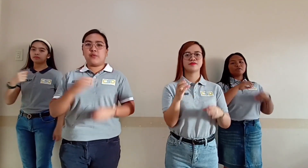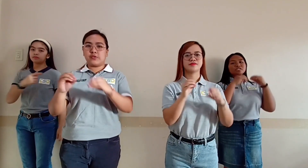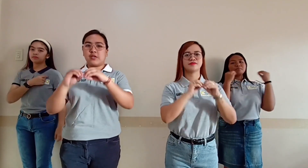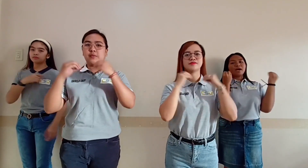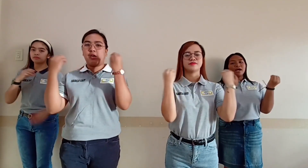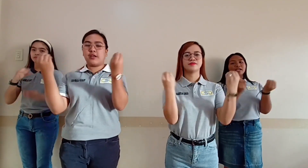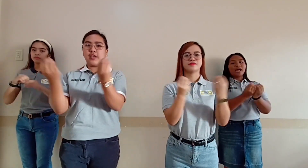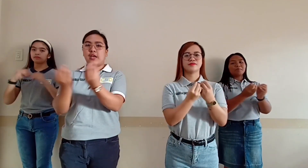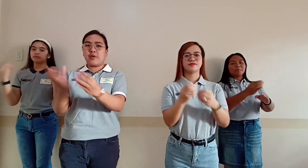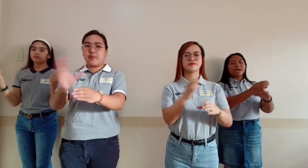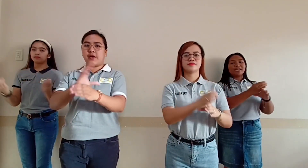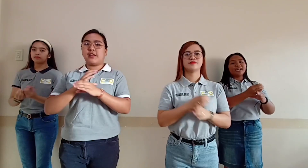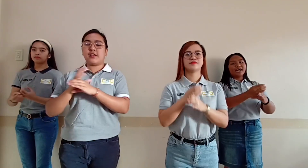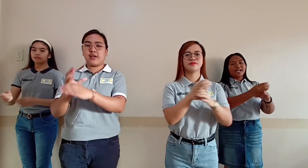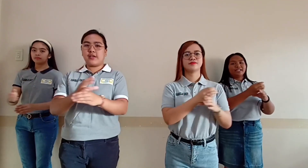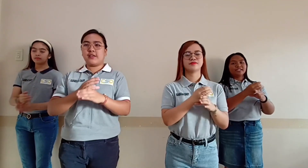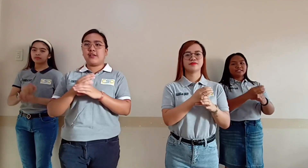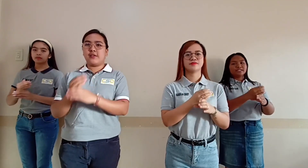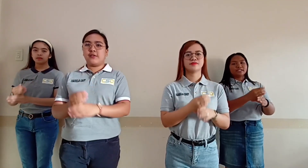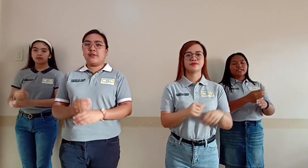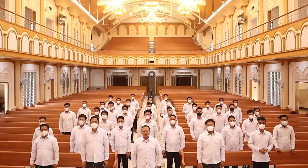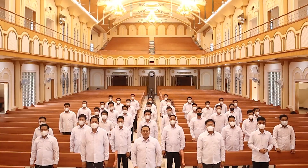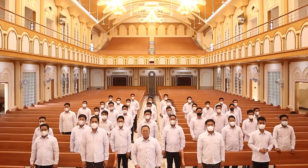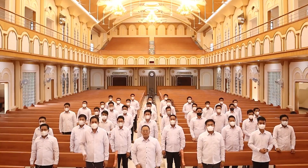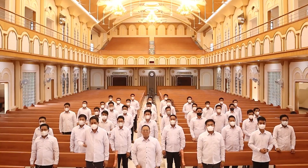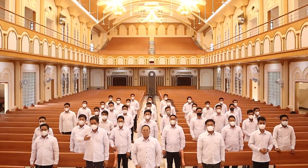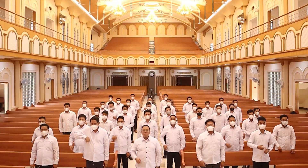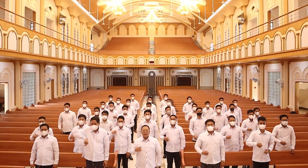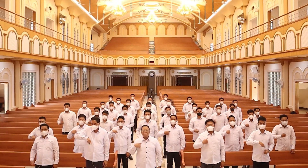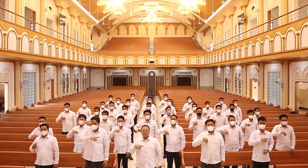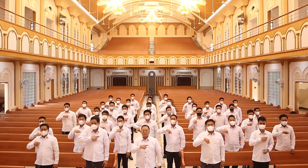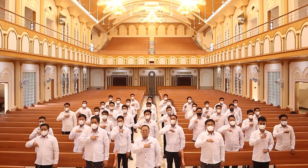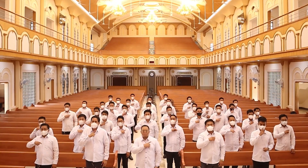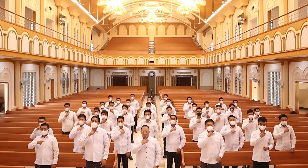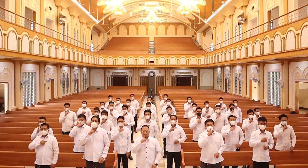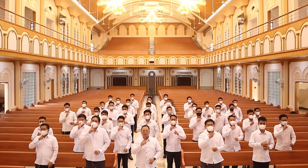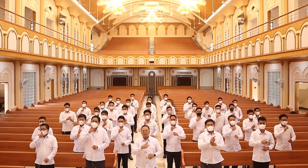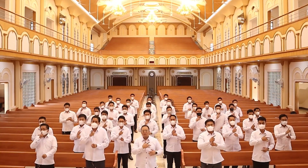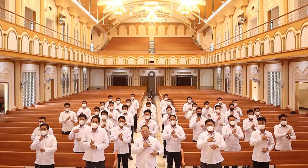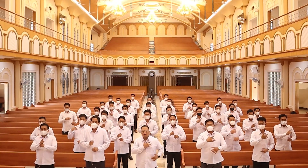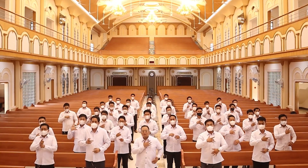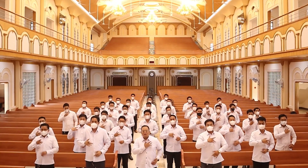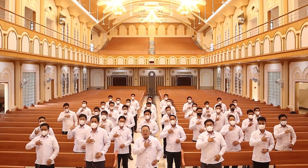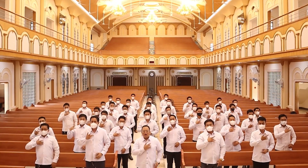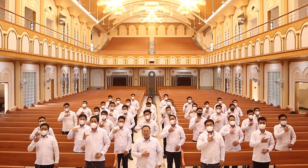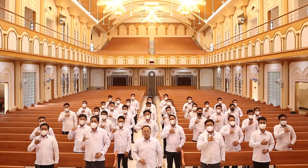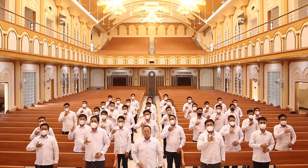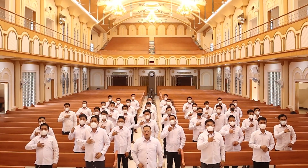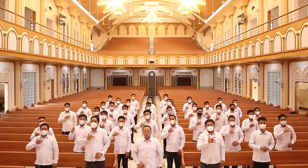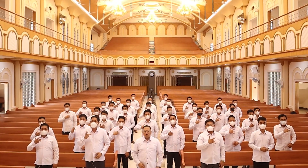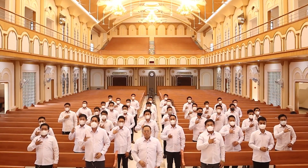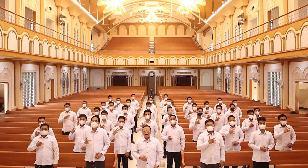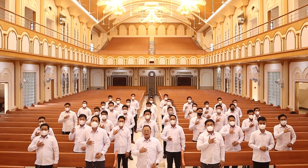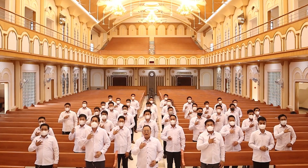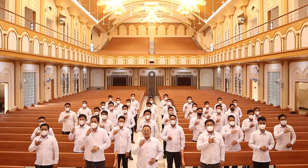pong samahan ay mapangalagaan. Damang-dama po namin ang inyong marugdob na hangarin